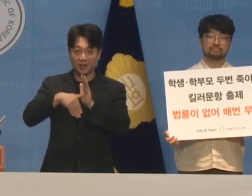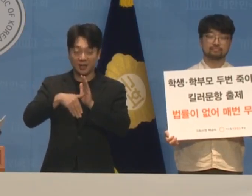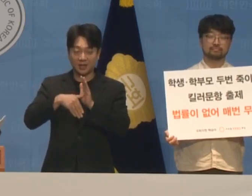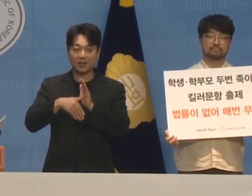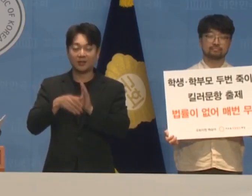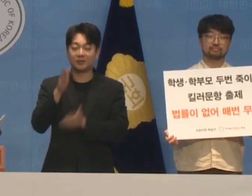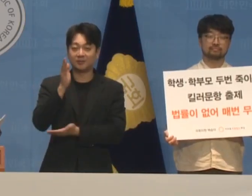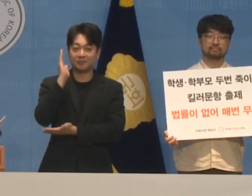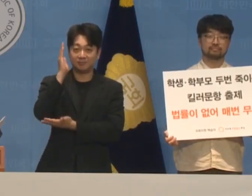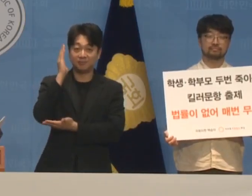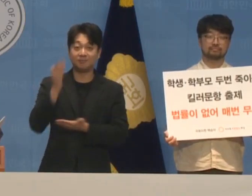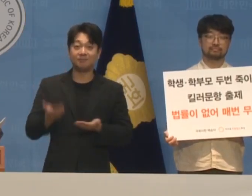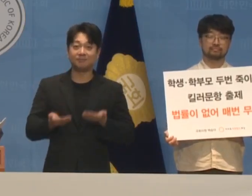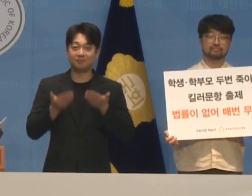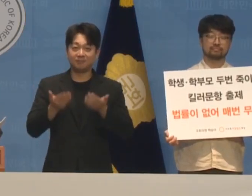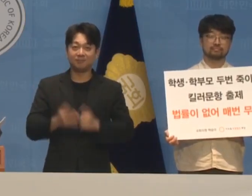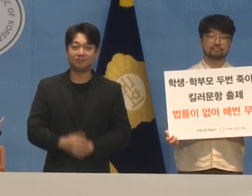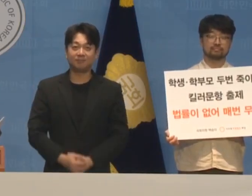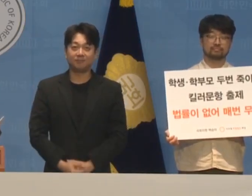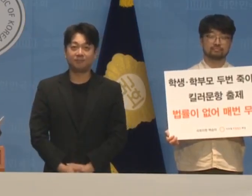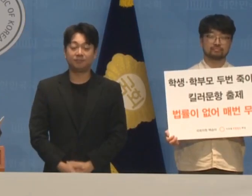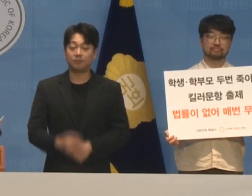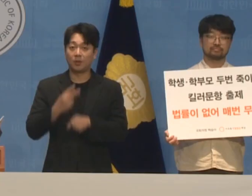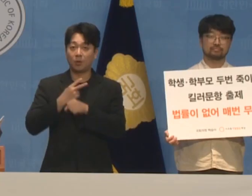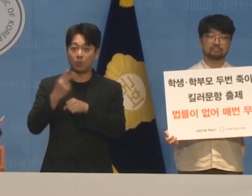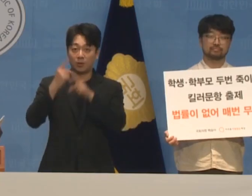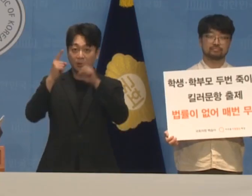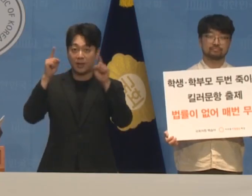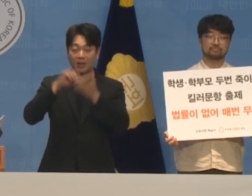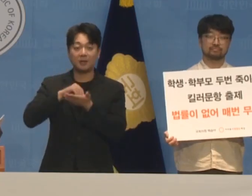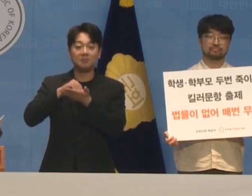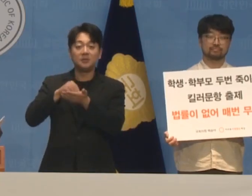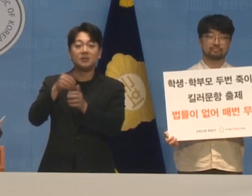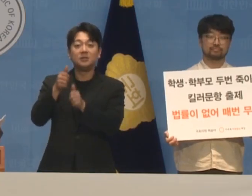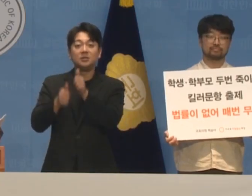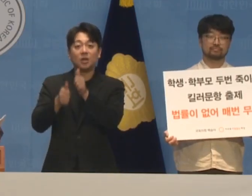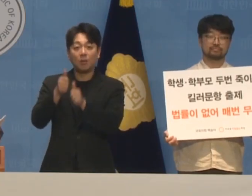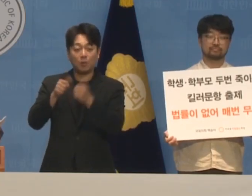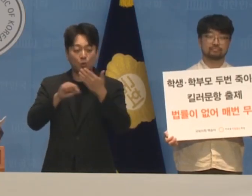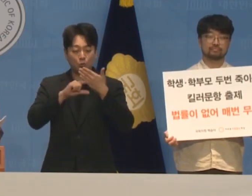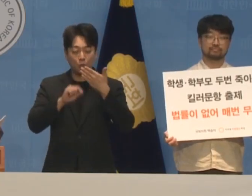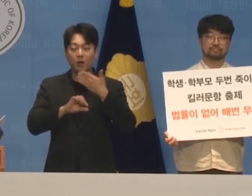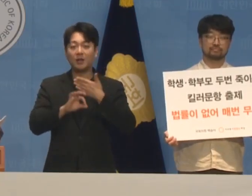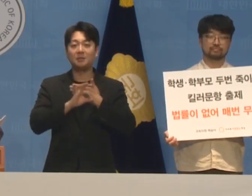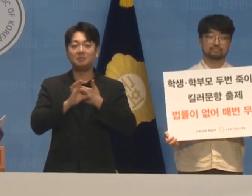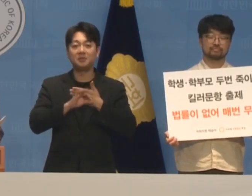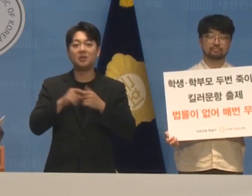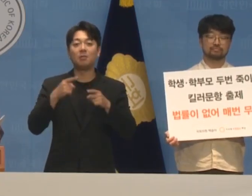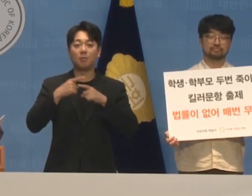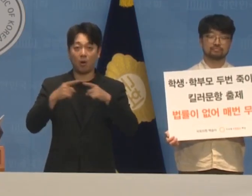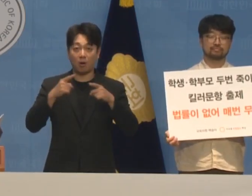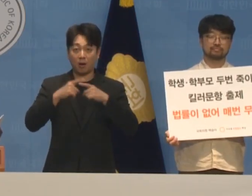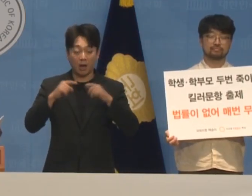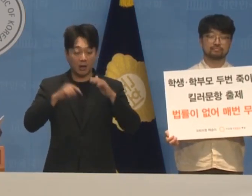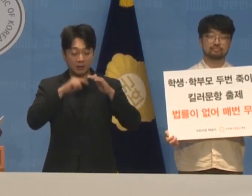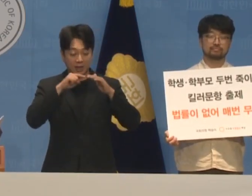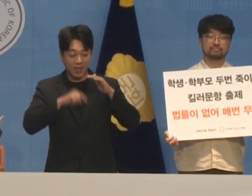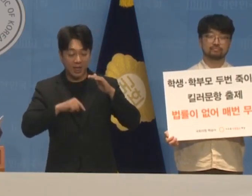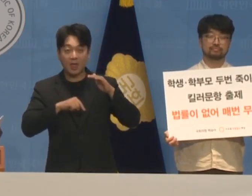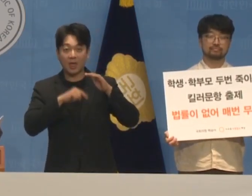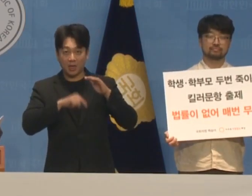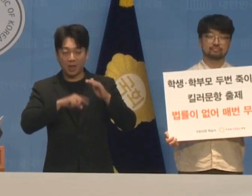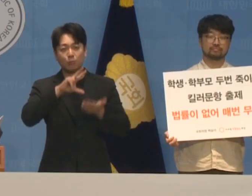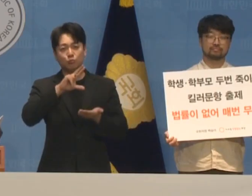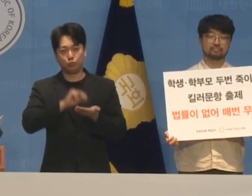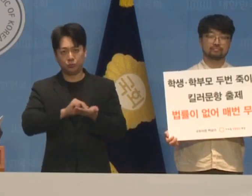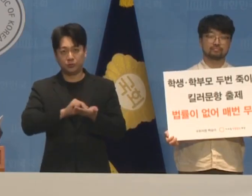기자회견장에서 2025학년도 대학 수학능력시험 9월 모의평가 수학영역문항의 고교 교육과정